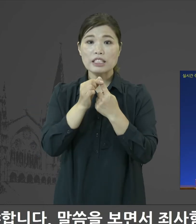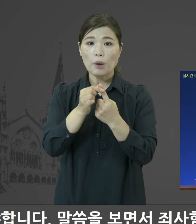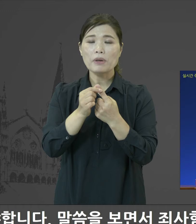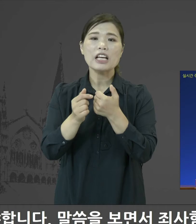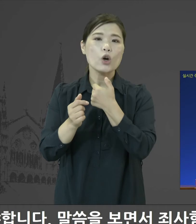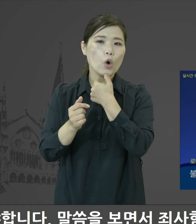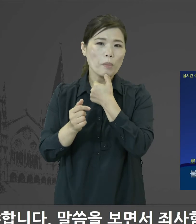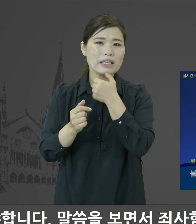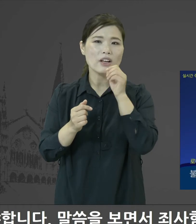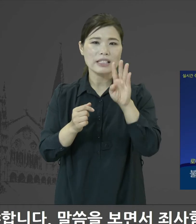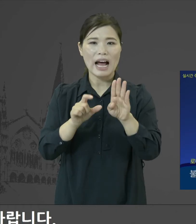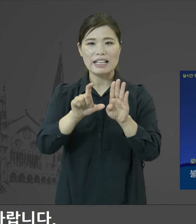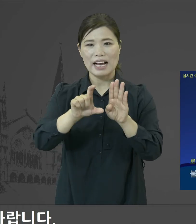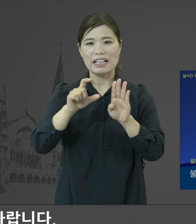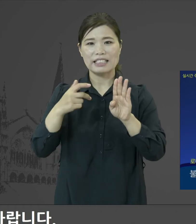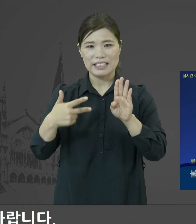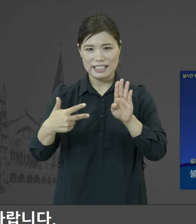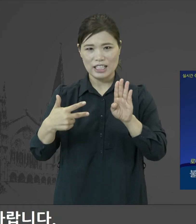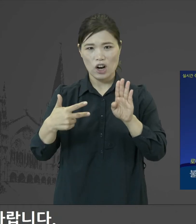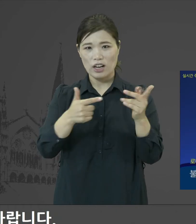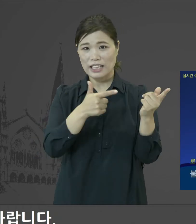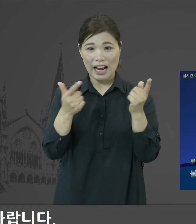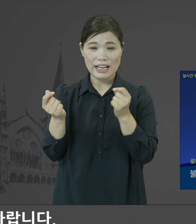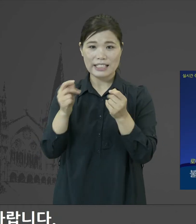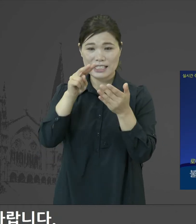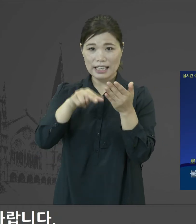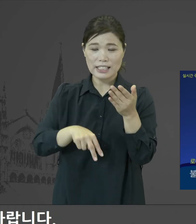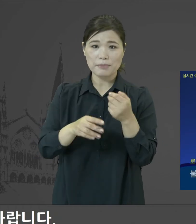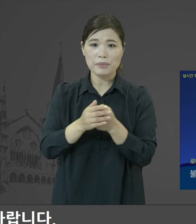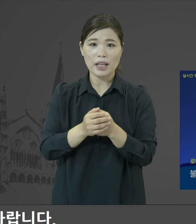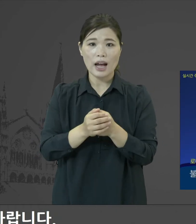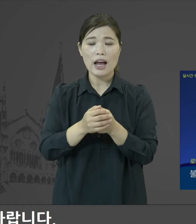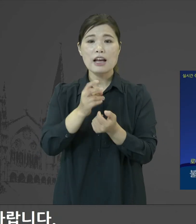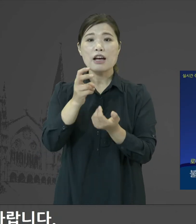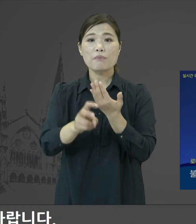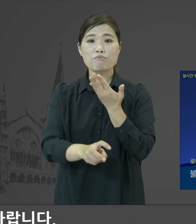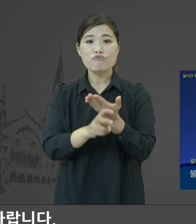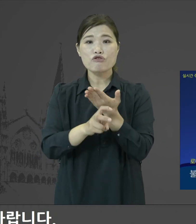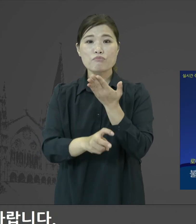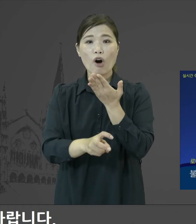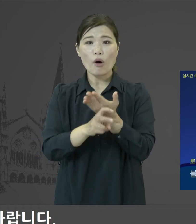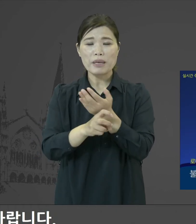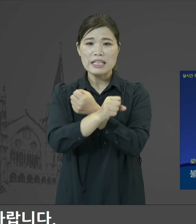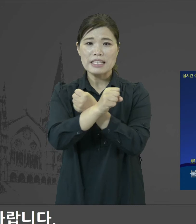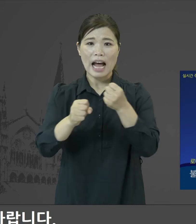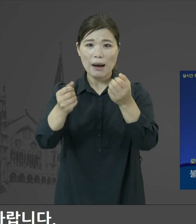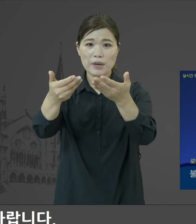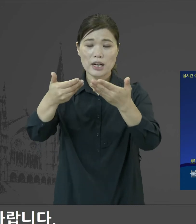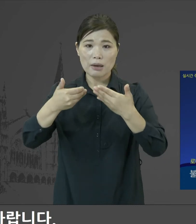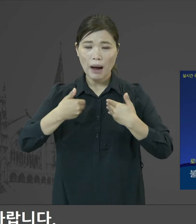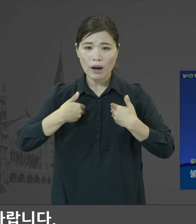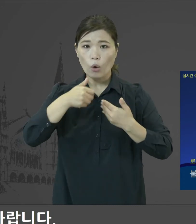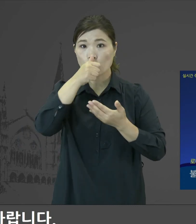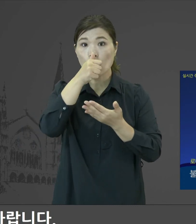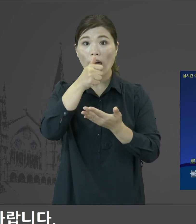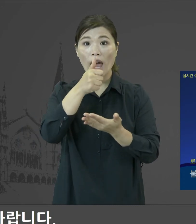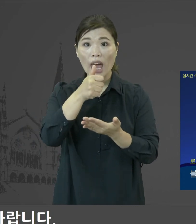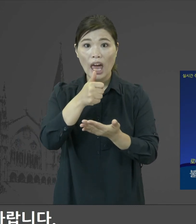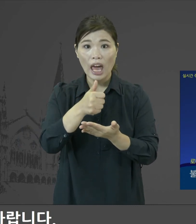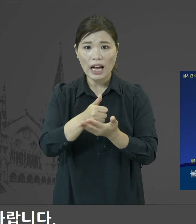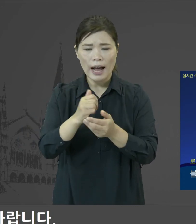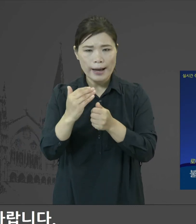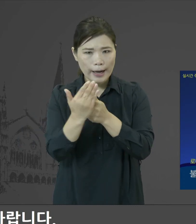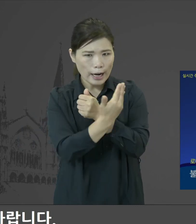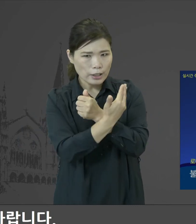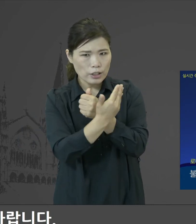7절 자막으로 볼 겁니다. 같이 한번 읽읍시다. 불법이 사함을 받고 죄가